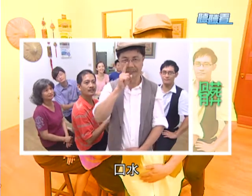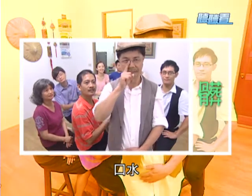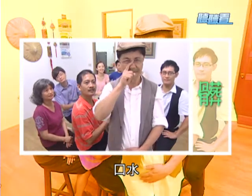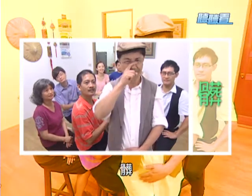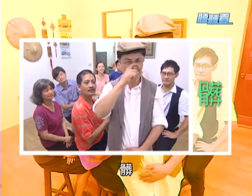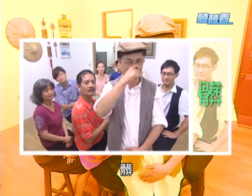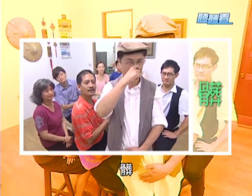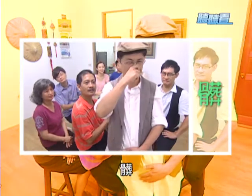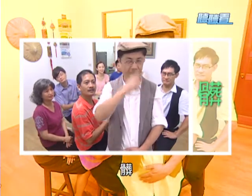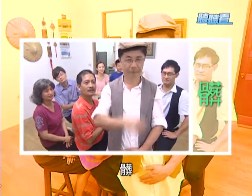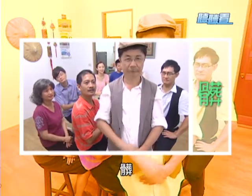脏，